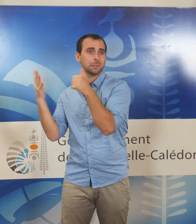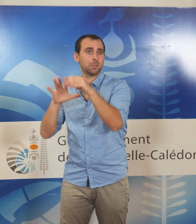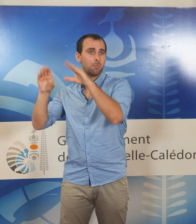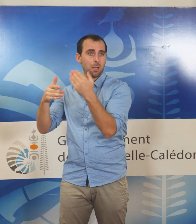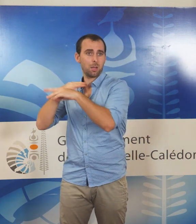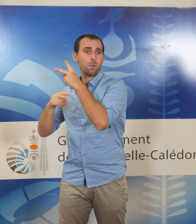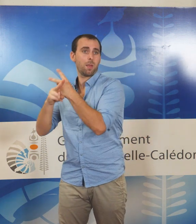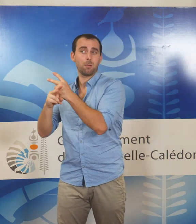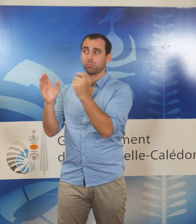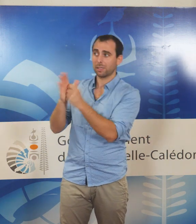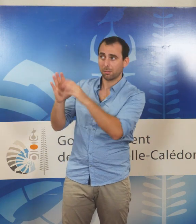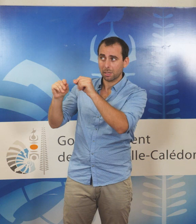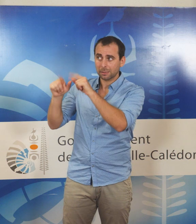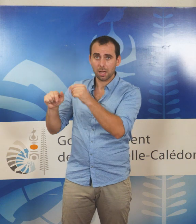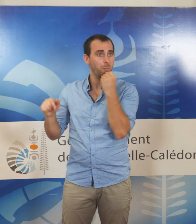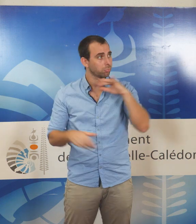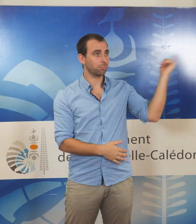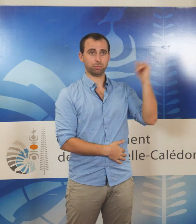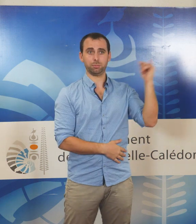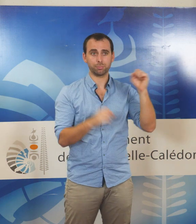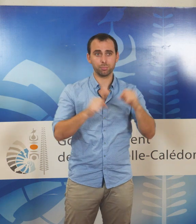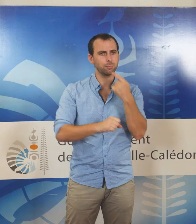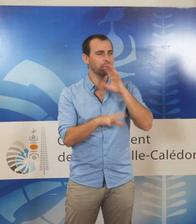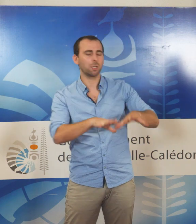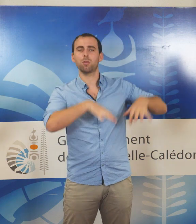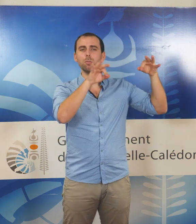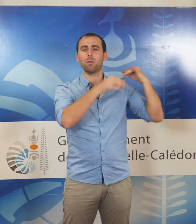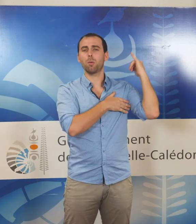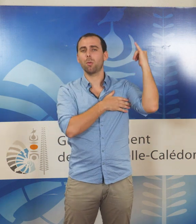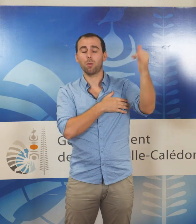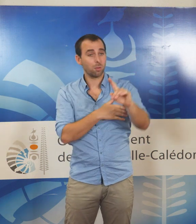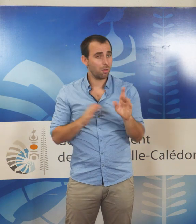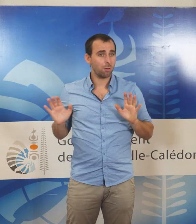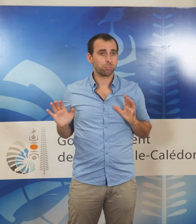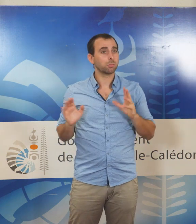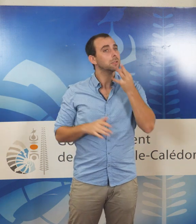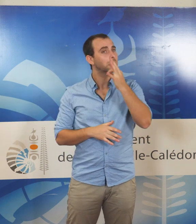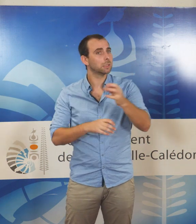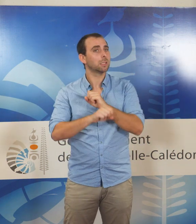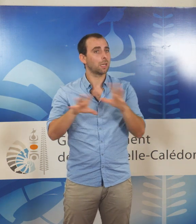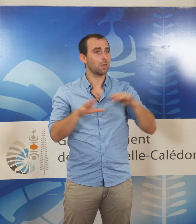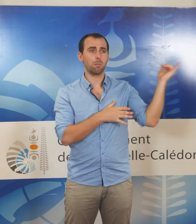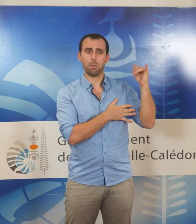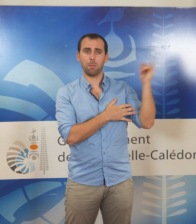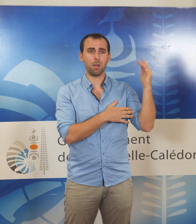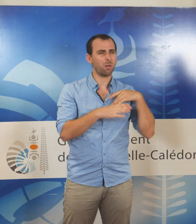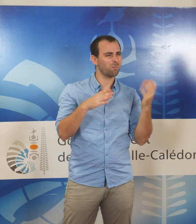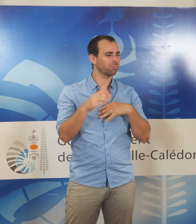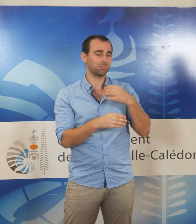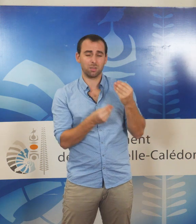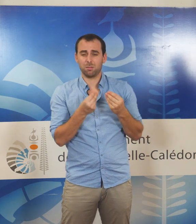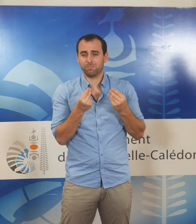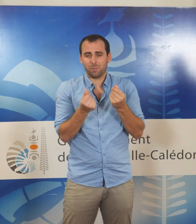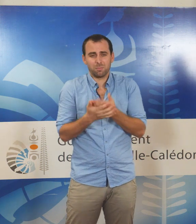hôtels, les vols reprendront, mais il n'y a pas de suspension à long terme. Je vous l'ai dit, on ne tombera pas dans l'excès sur cette question du rapatriement.